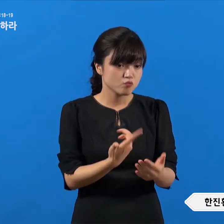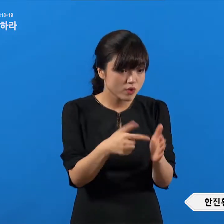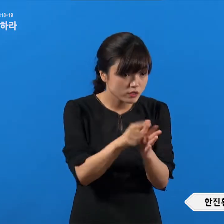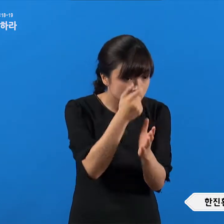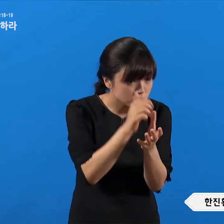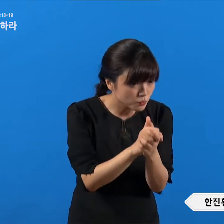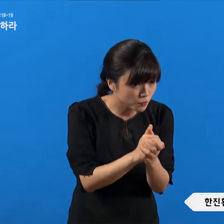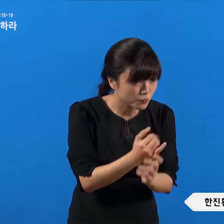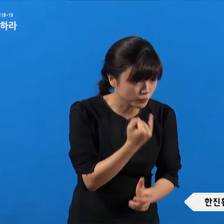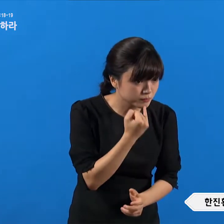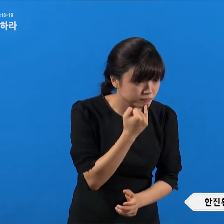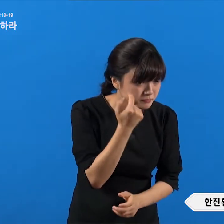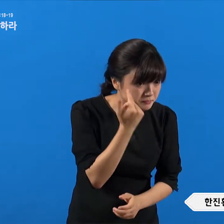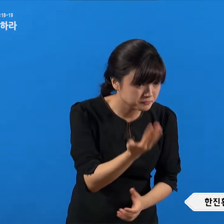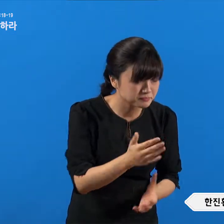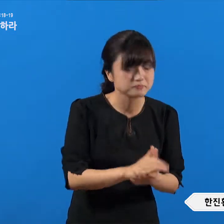드릴까요?